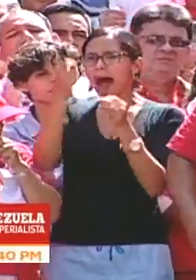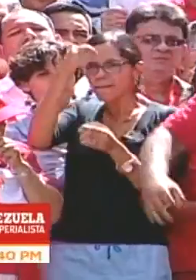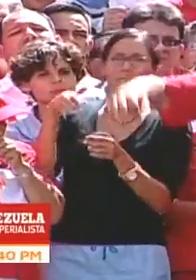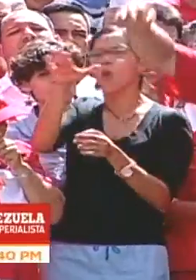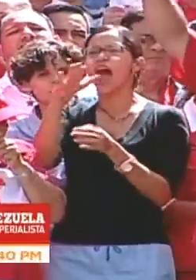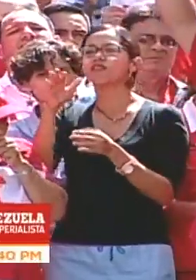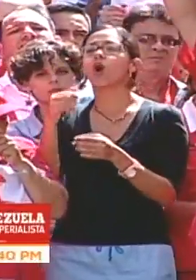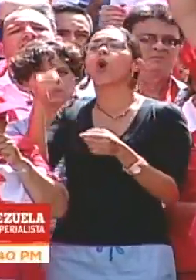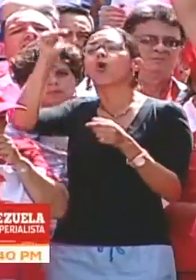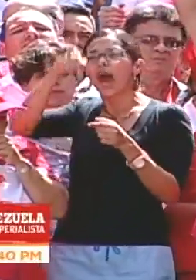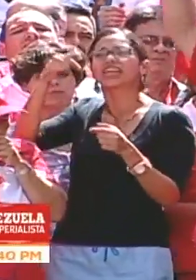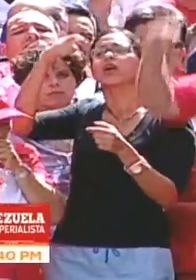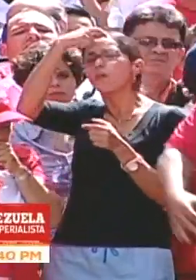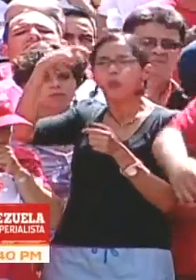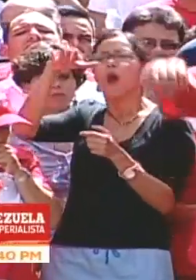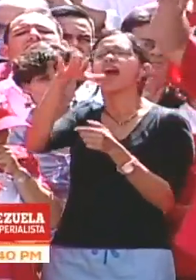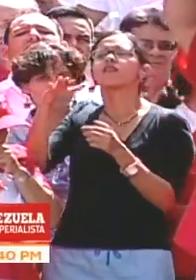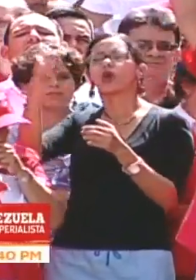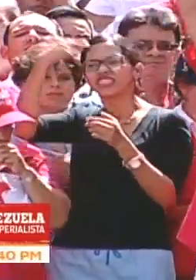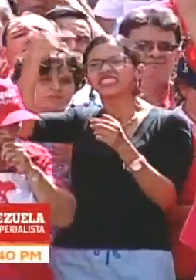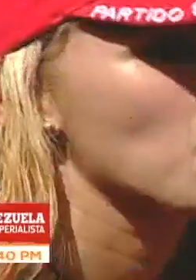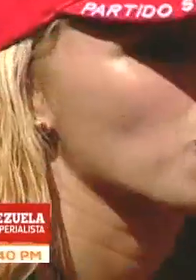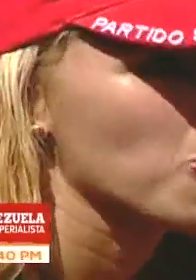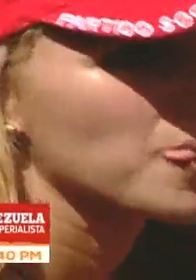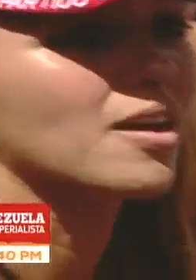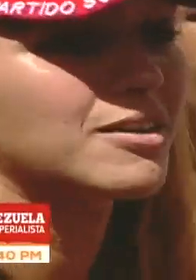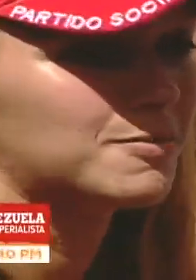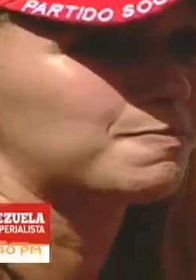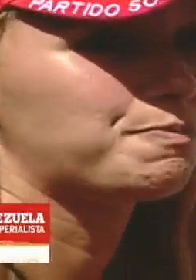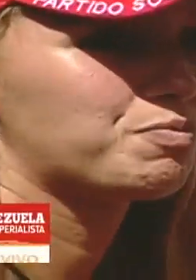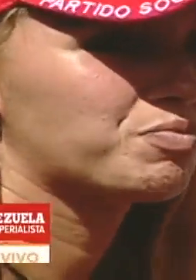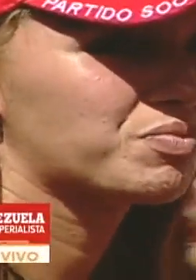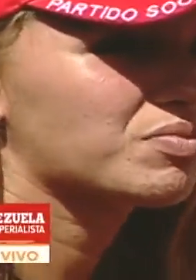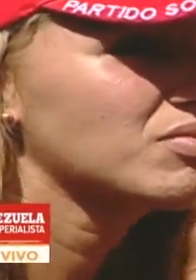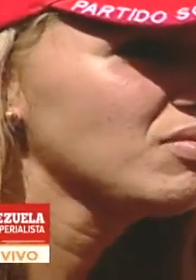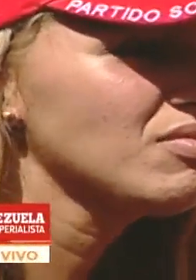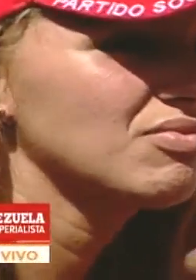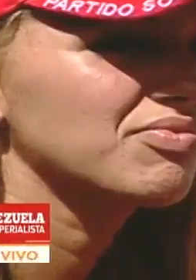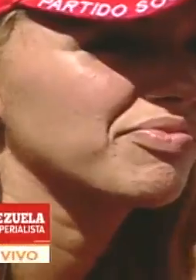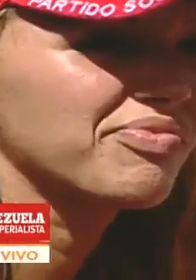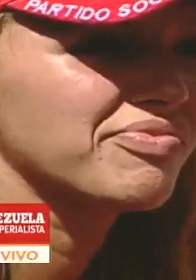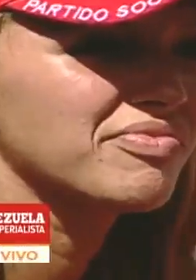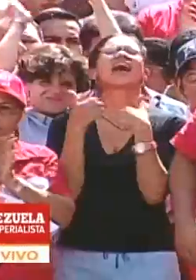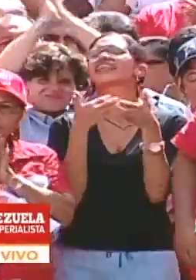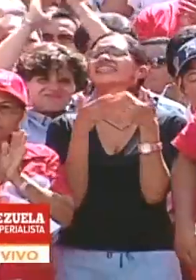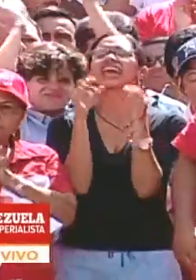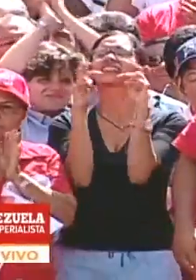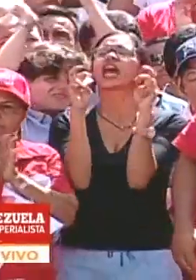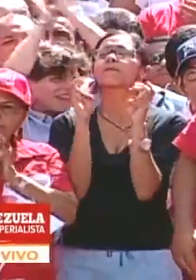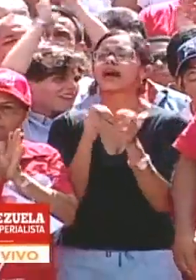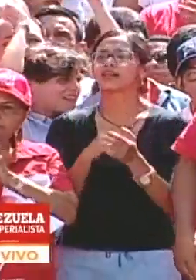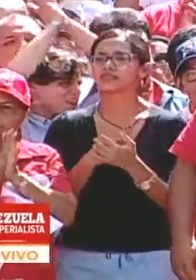al pueblo cuando aquí hay un pueblo consciente que puede darle clases a ustedes de la manera que quieran?